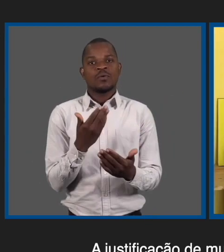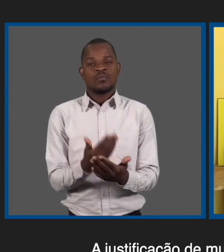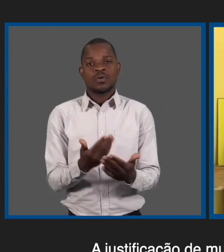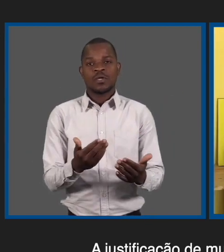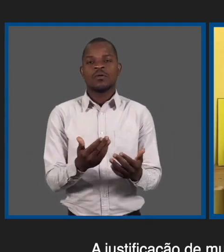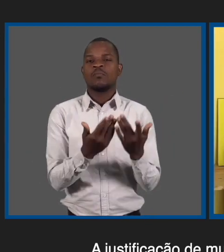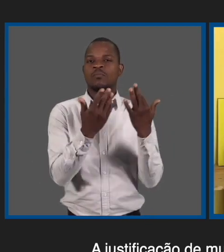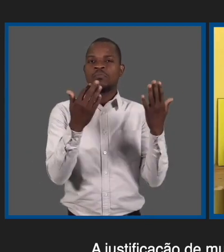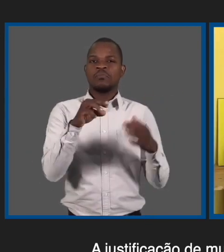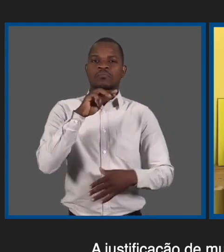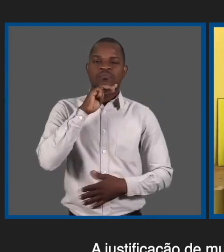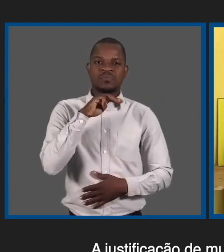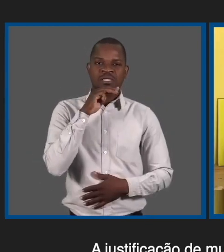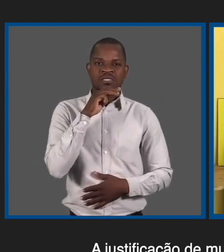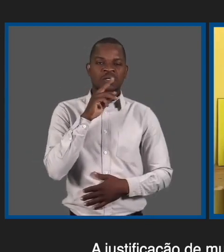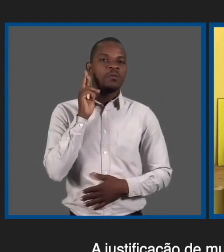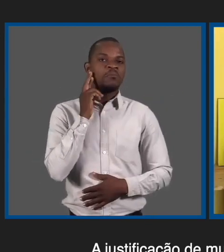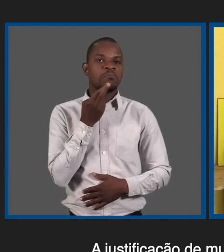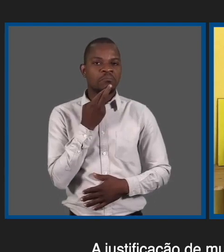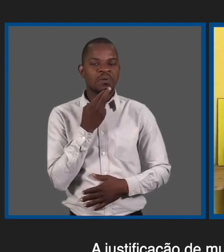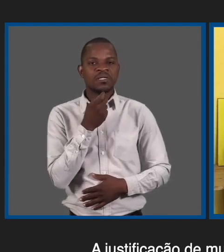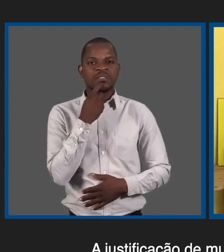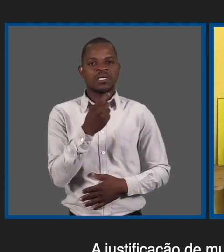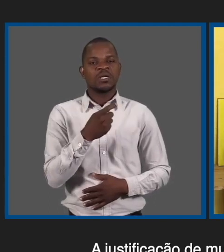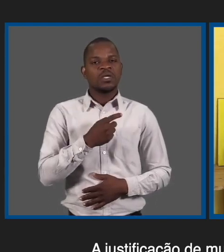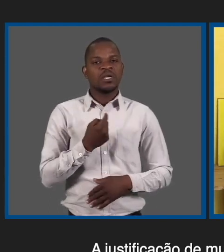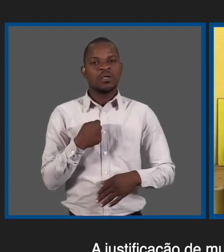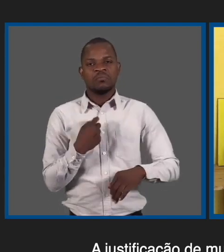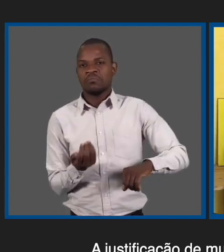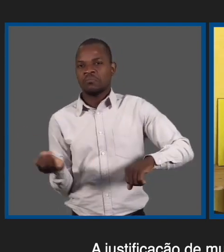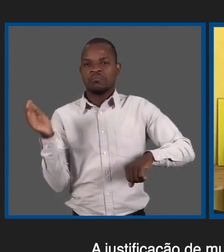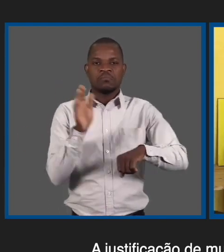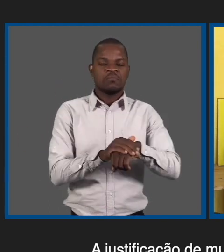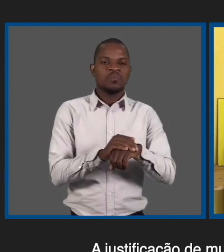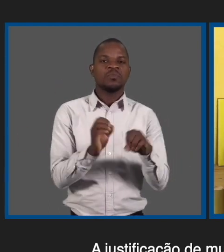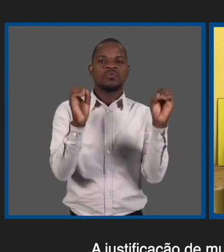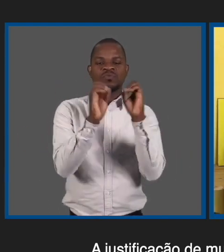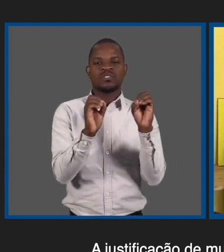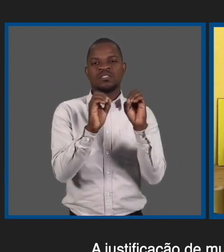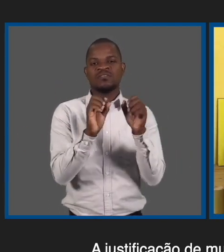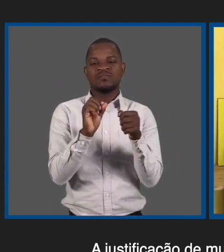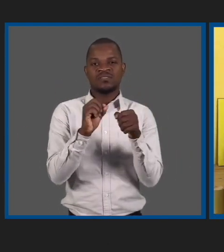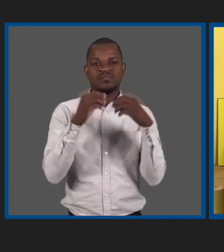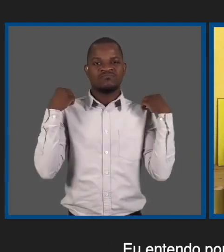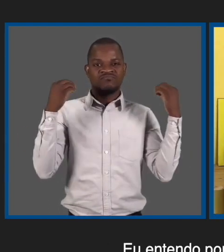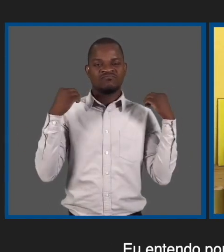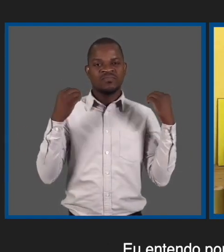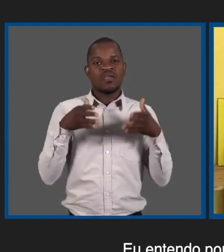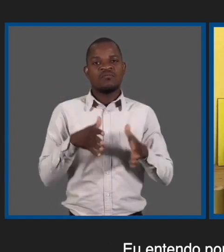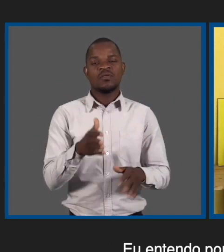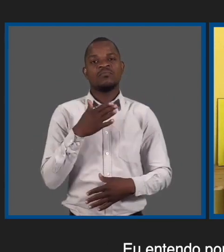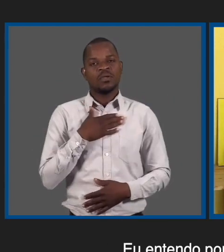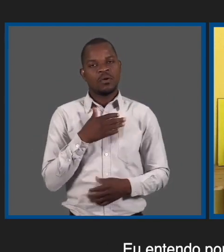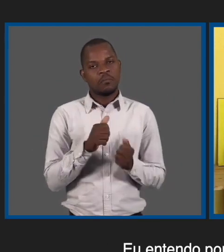A justificação de muitas mães é que elas não têm, não estão preparadas para fazer fisioterapia ao próprio filho. Eu